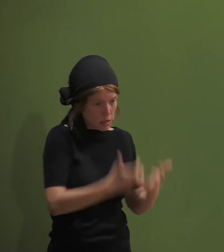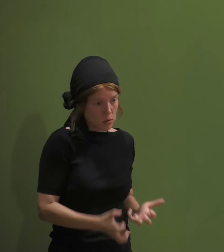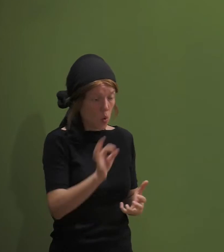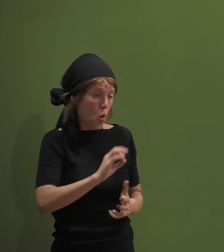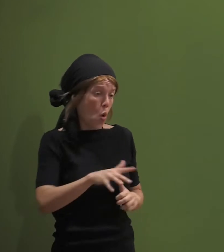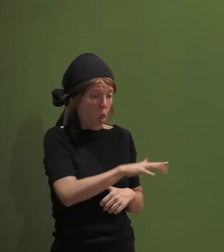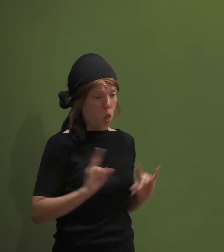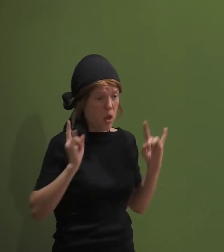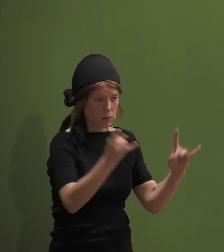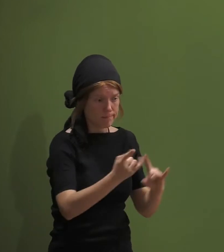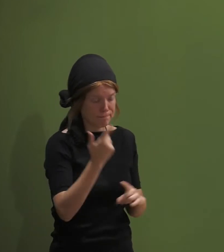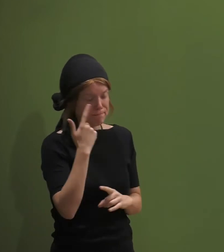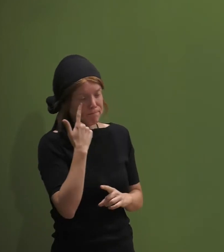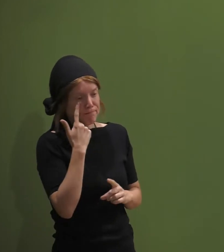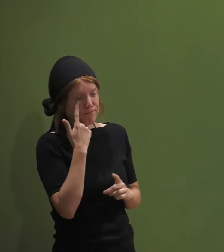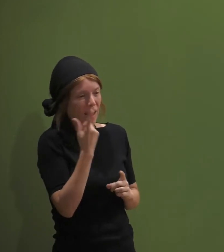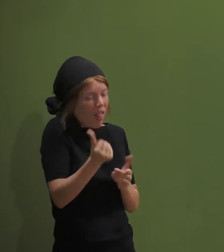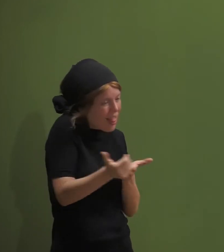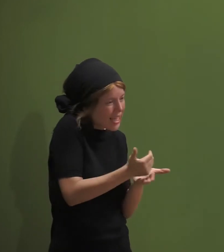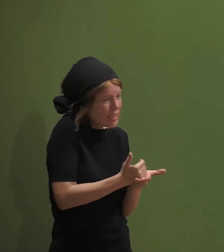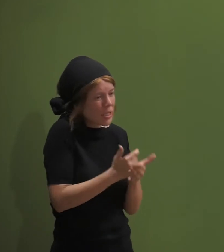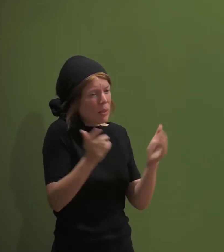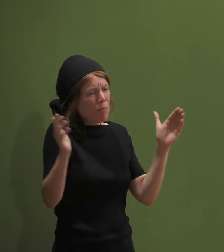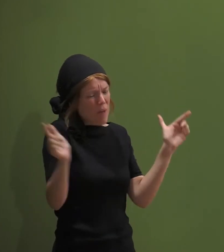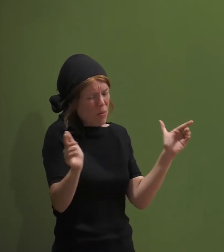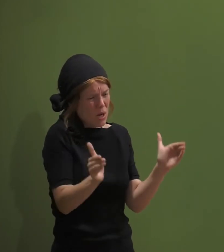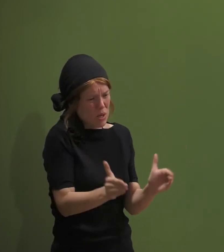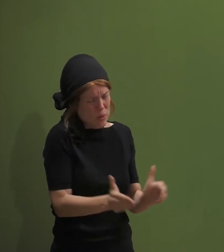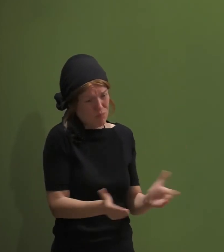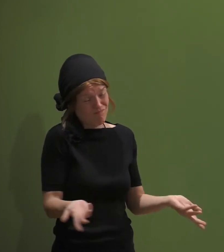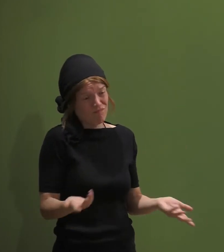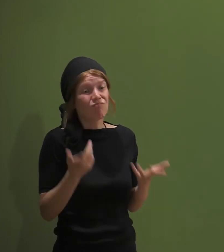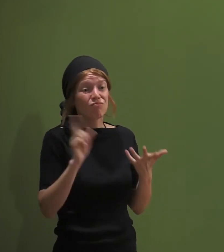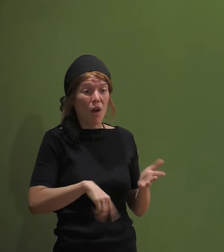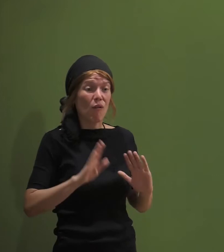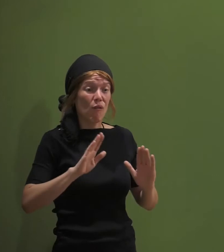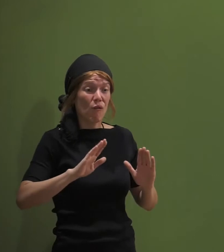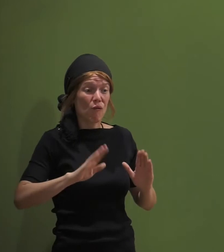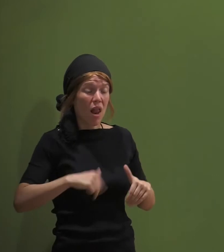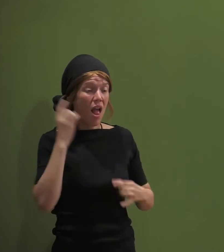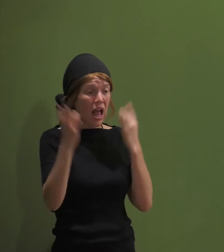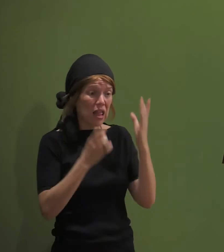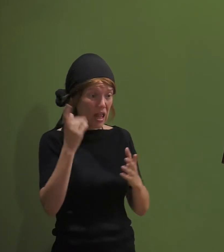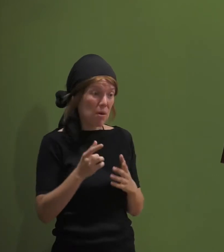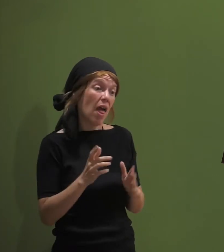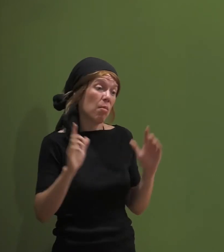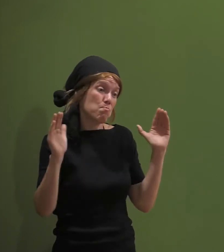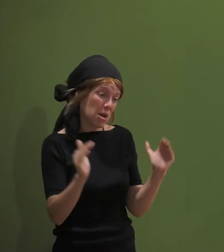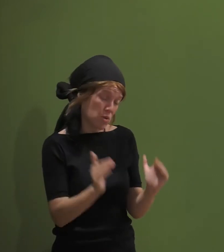las dehesas, ven cómo su rentabilidad disminuye o se estanca año tras año, lo que contribuye a la reducción de la actividad en las